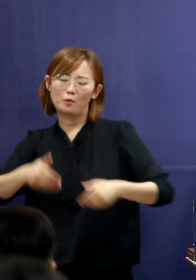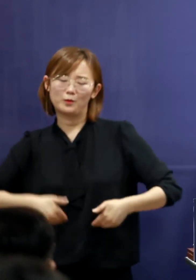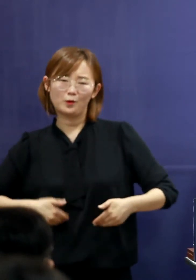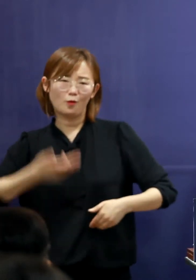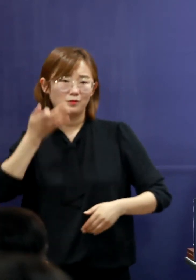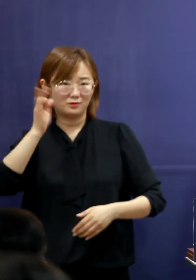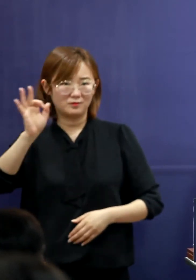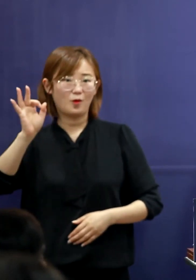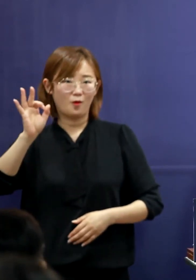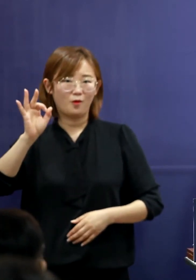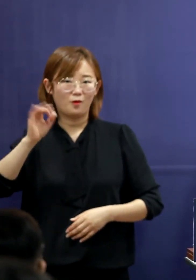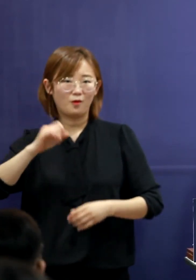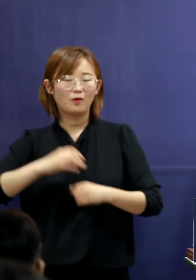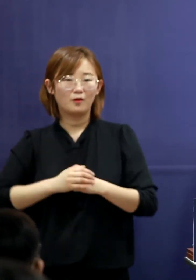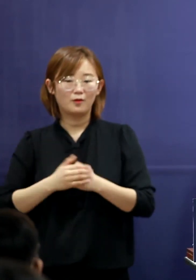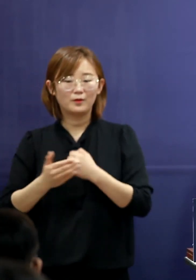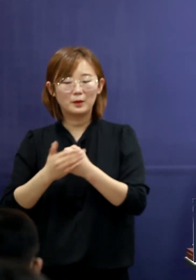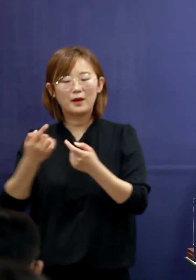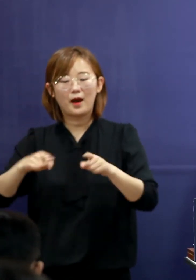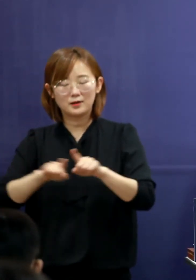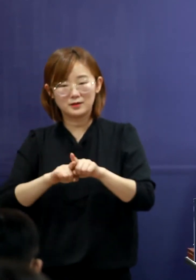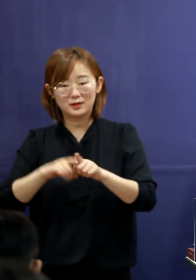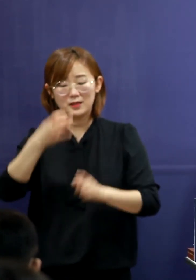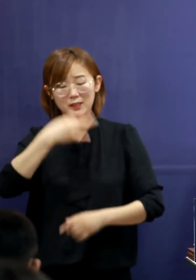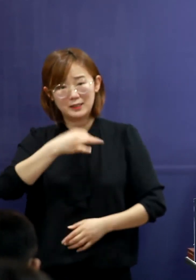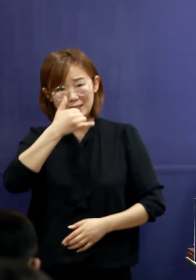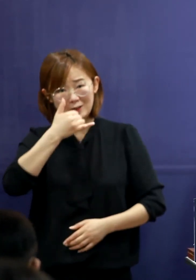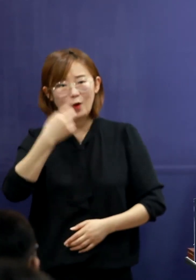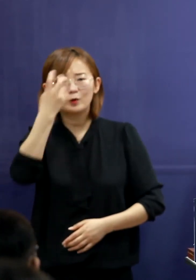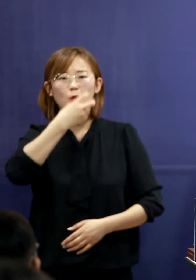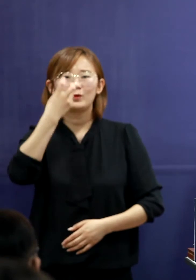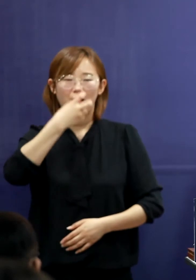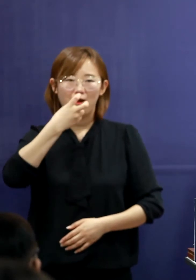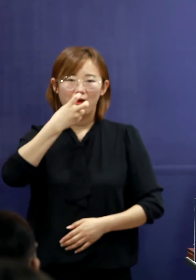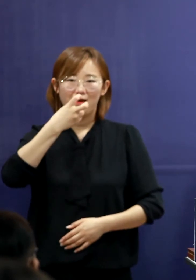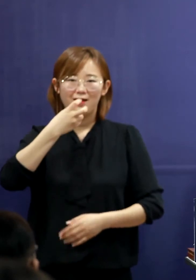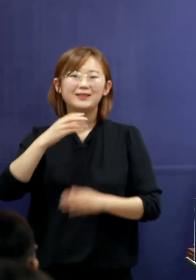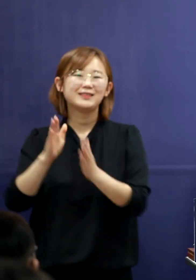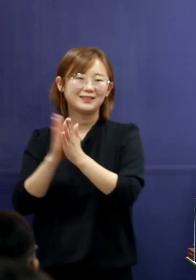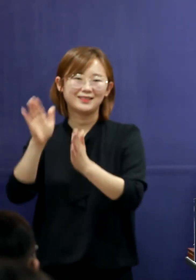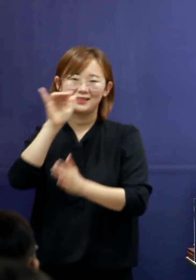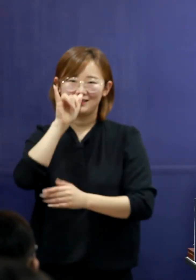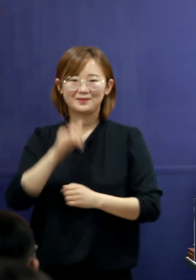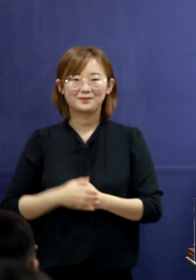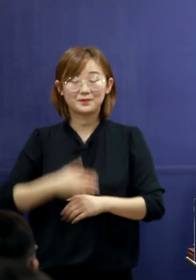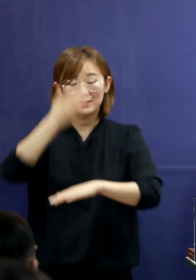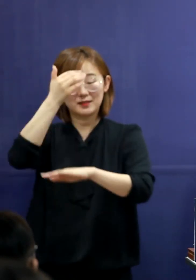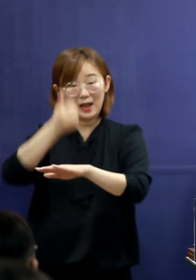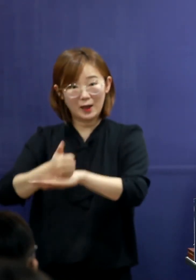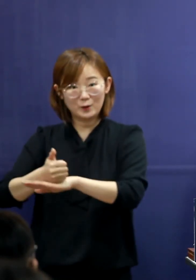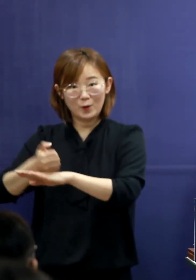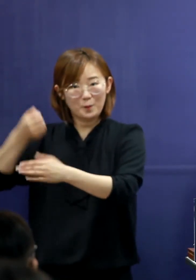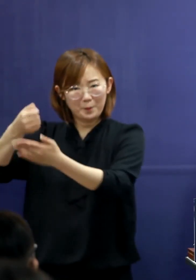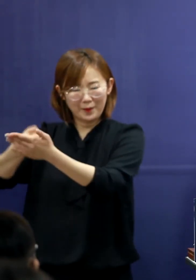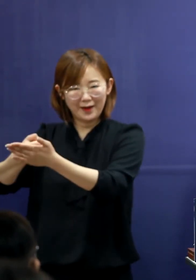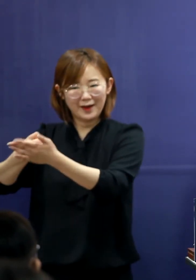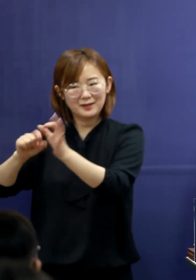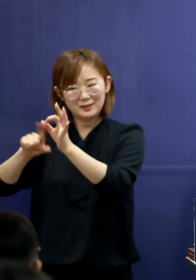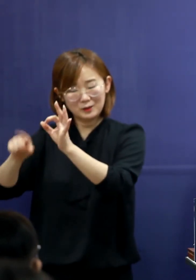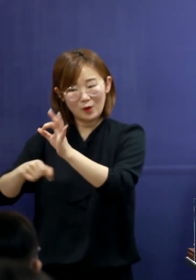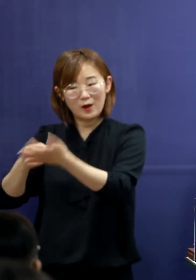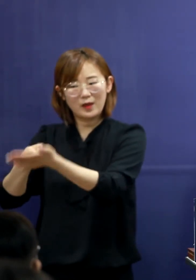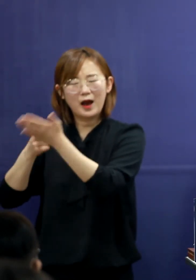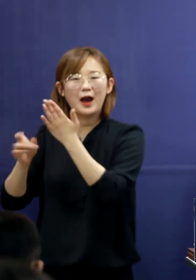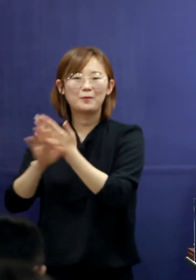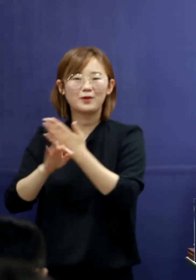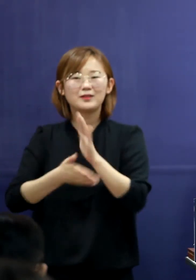일단 타당성 조사를 같이 하기로 한 것이고요. 그 결과가 잘 나오게 되면은 시민들이 좀 유용하게 이용할 수